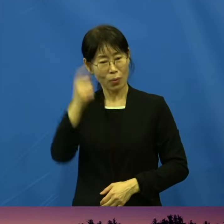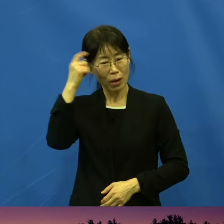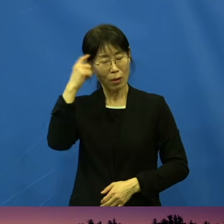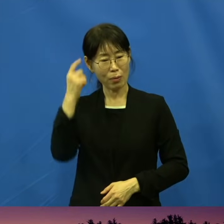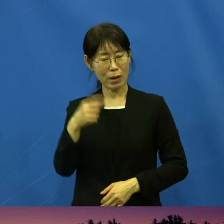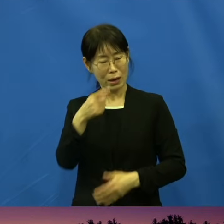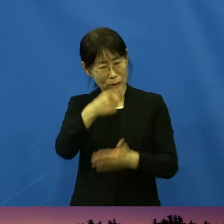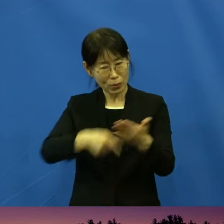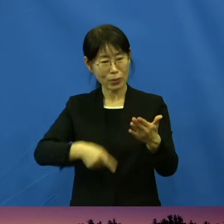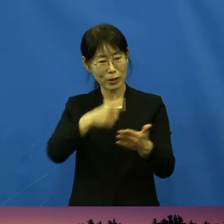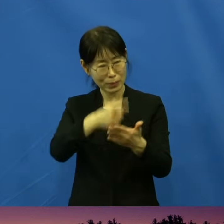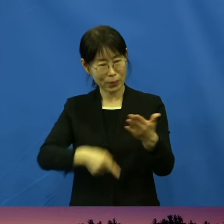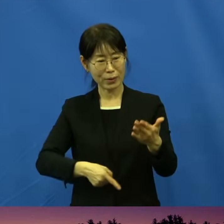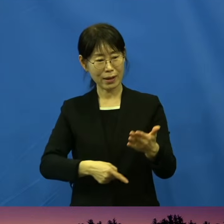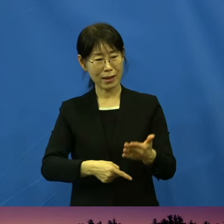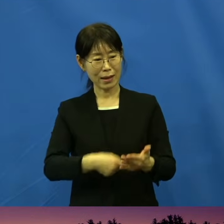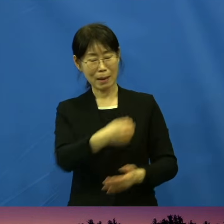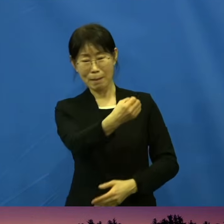척하는 거죠.